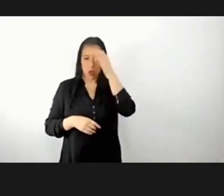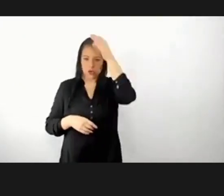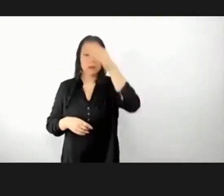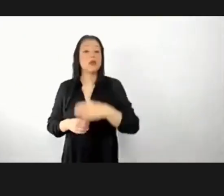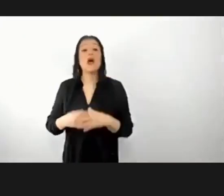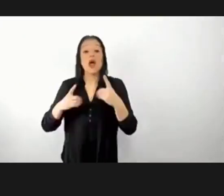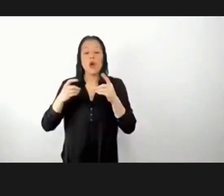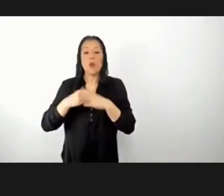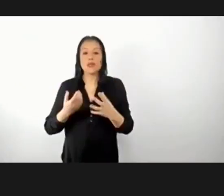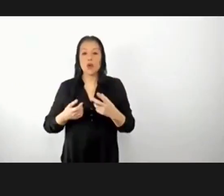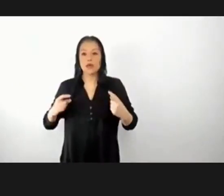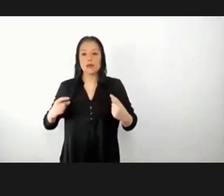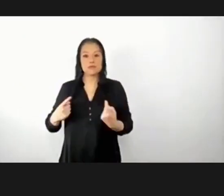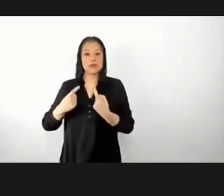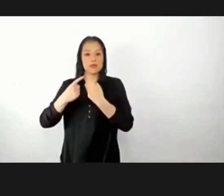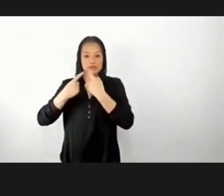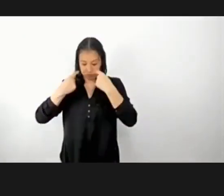mi cuerpo,